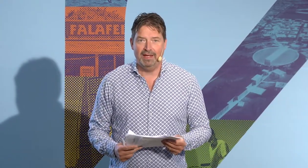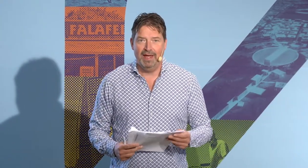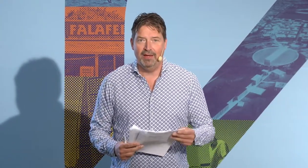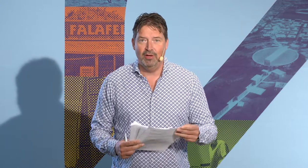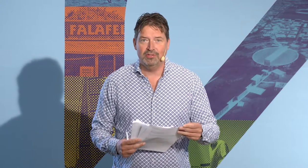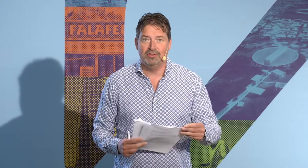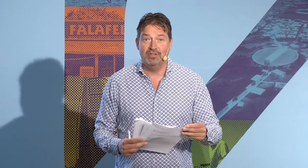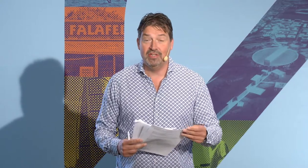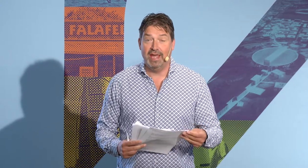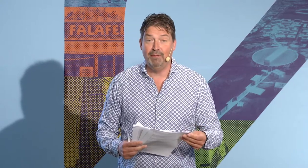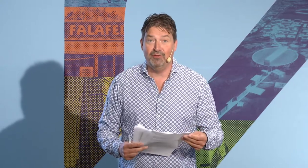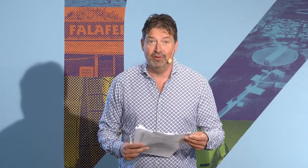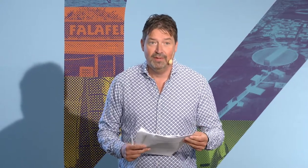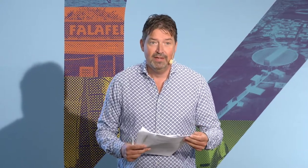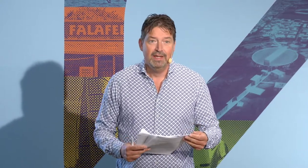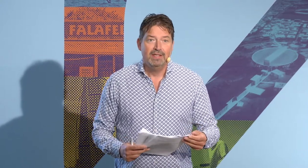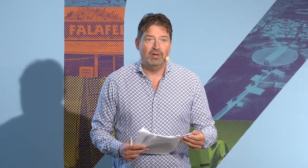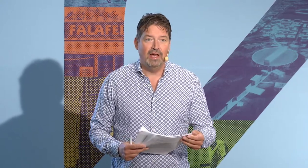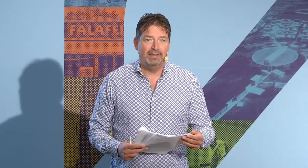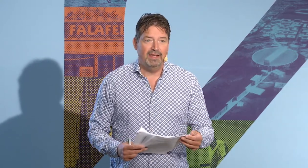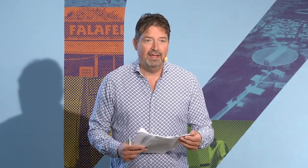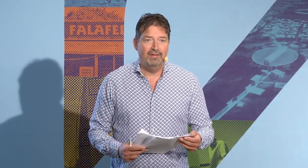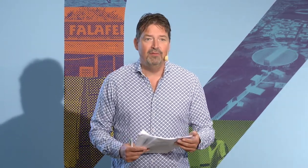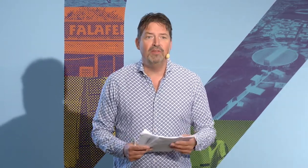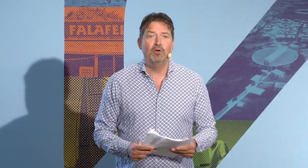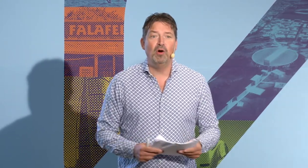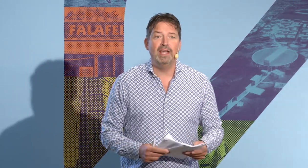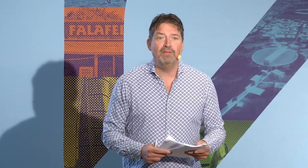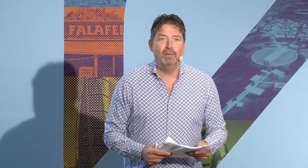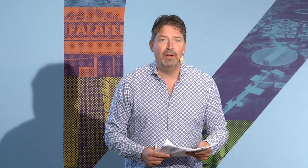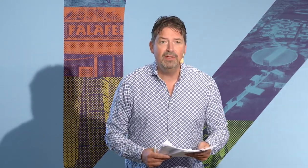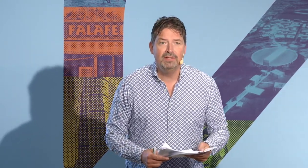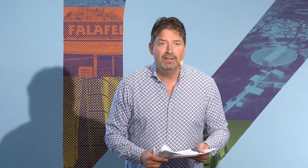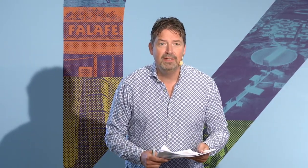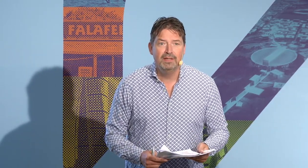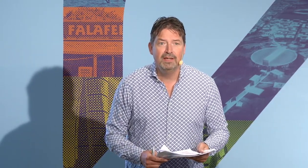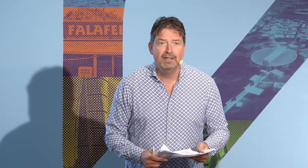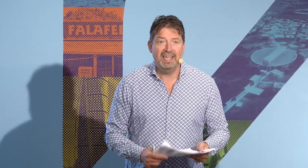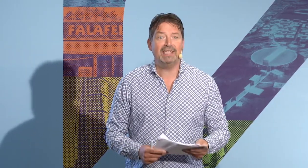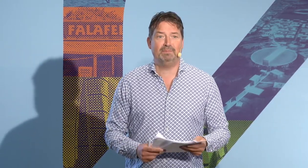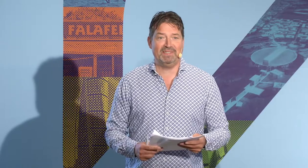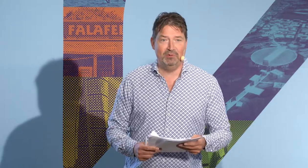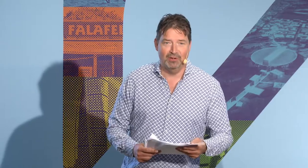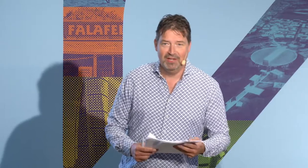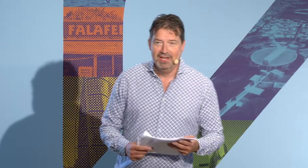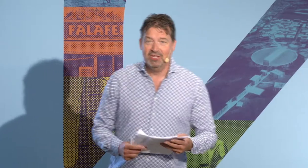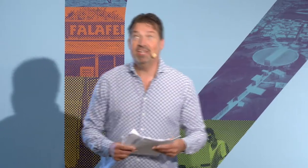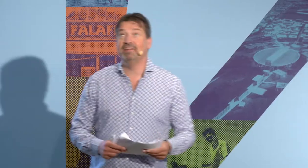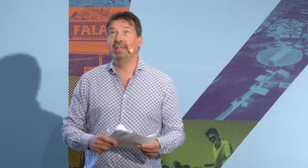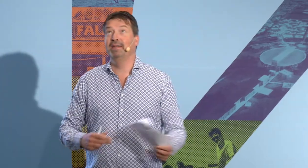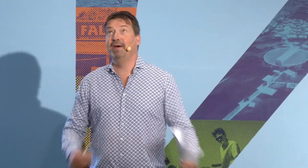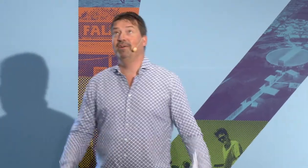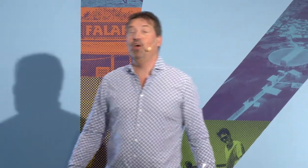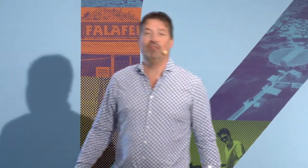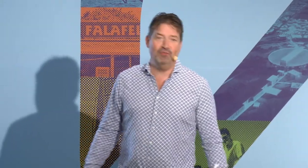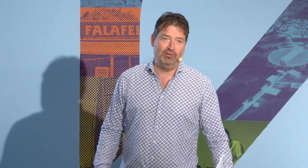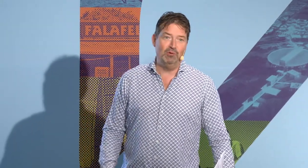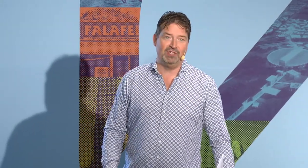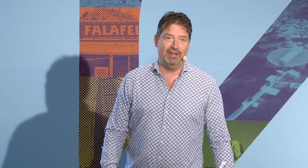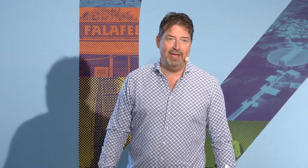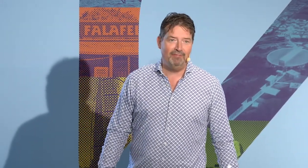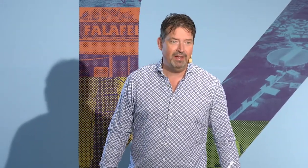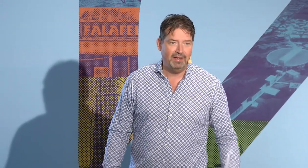som händer här i Öresundshuset hemifrån. Så att hur många ligger vi upp idag? 6 personer. Shit, det innebär ju